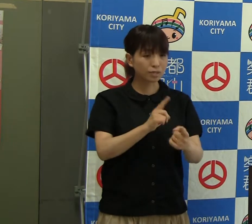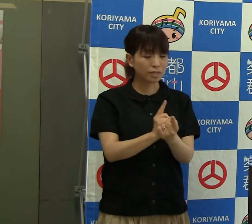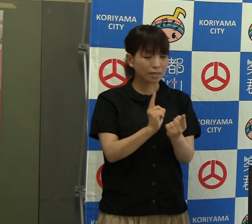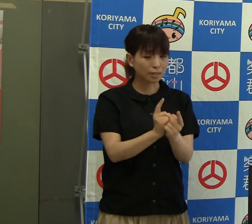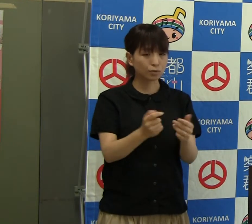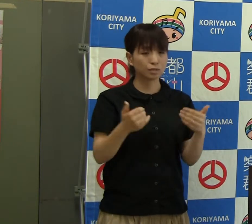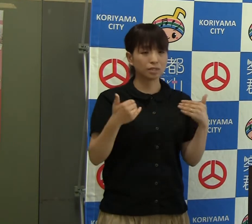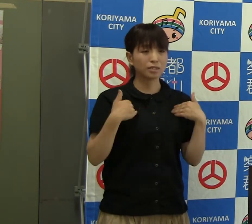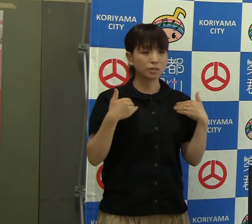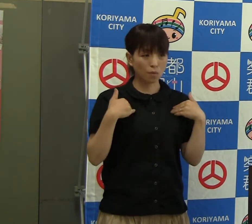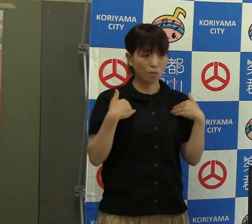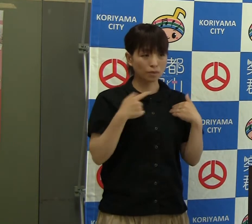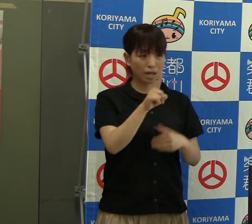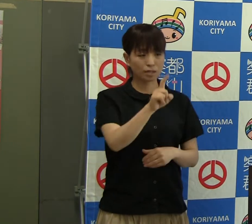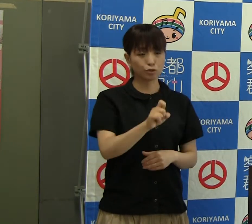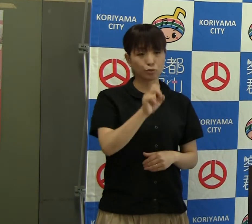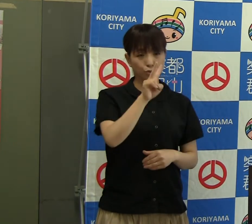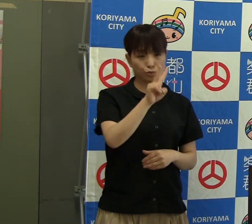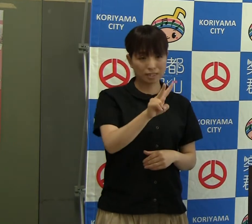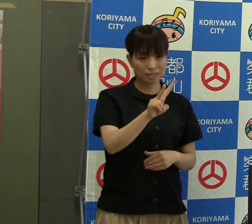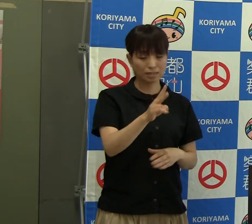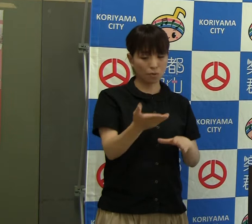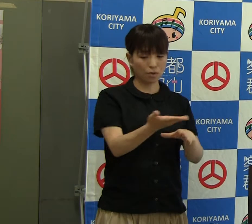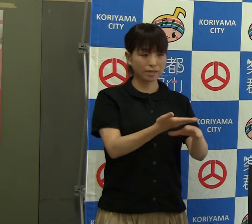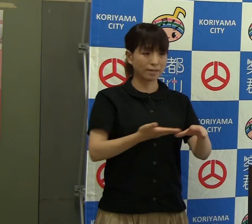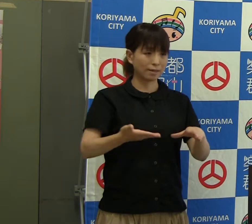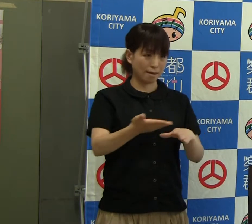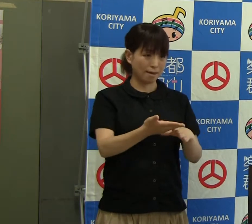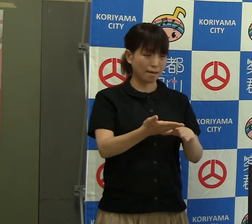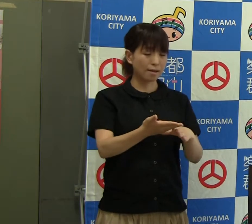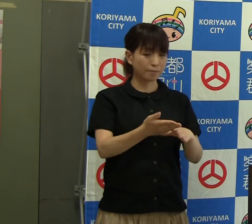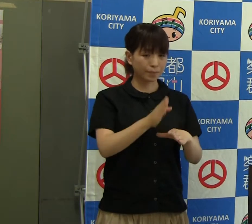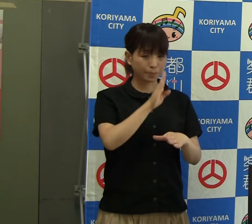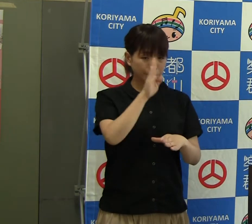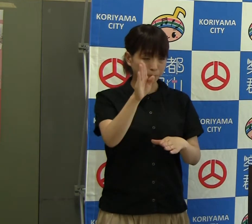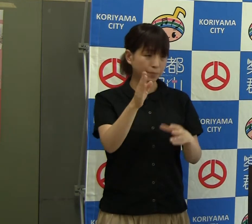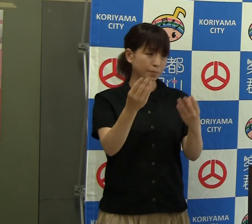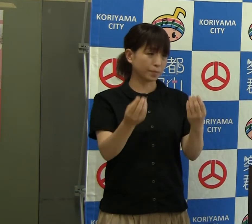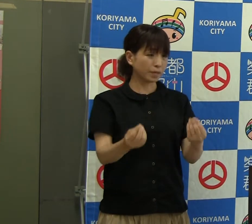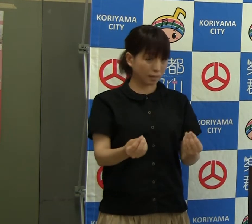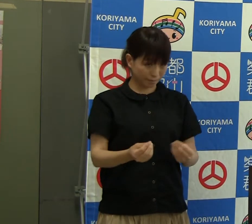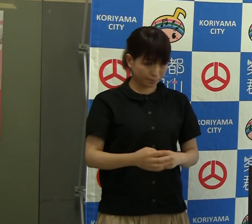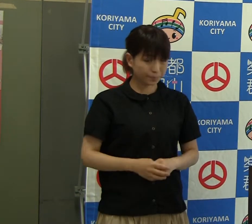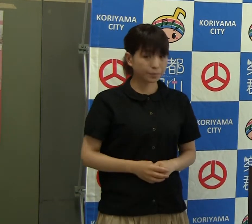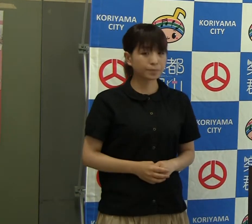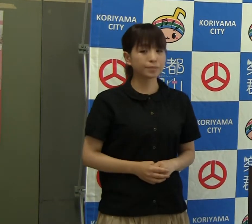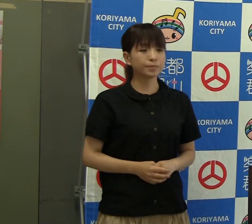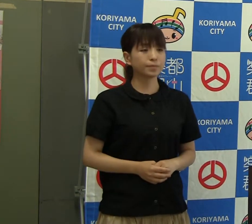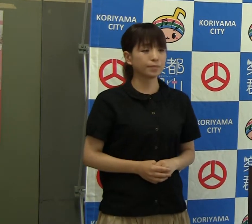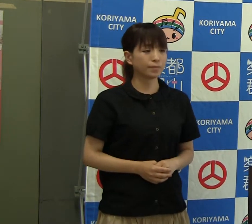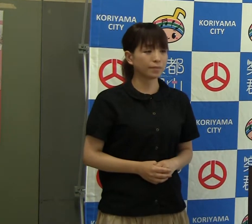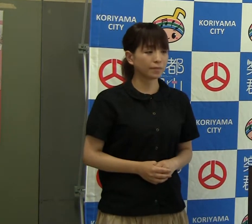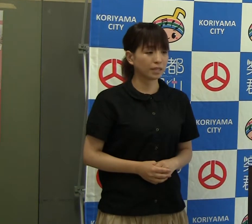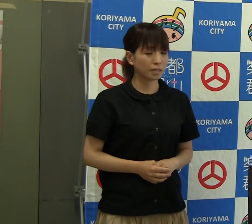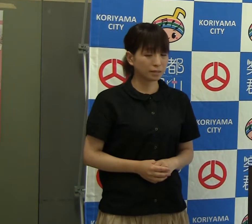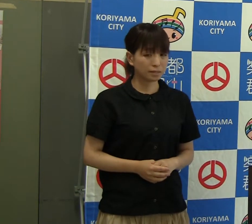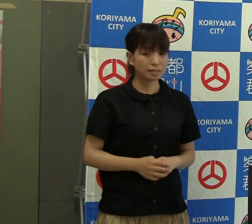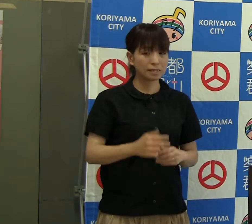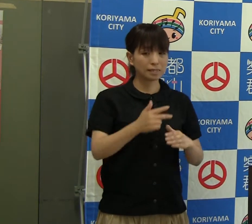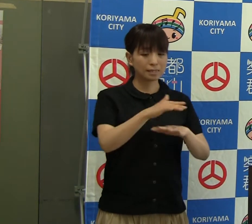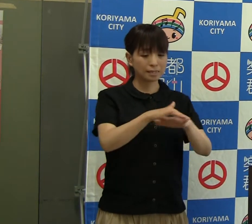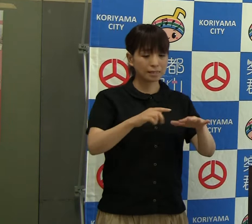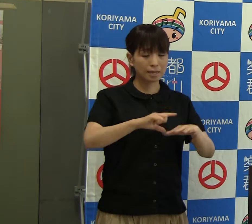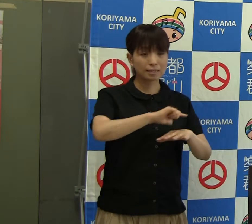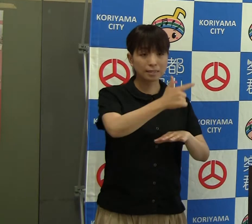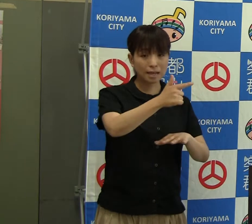な12箇所のすべてのため池に着手したこととなるものでございます。なお市街地以